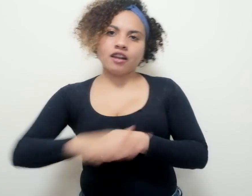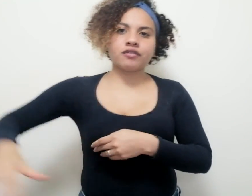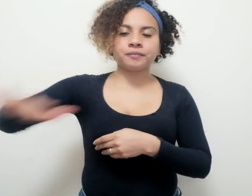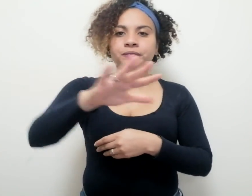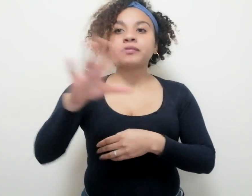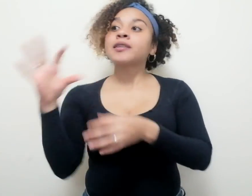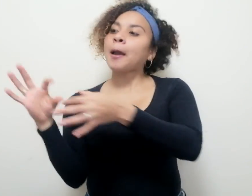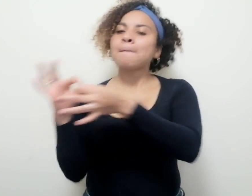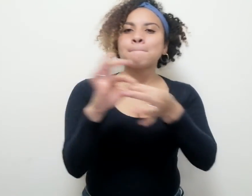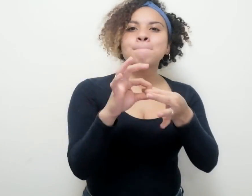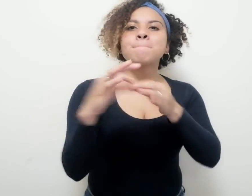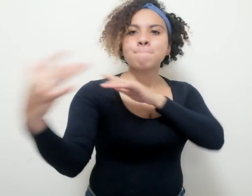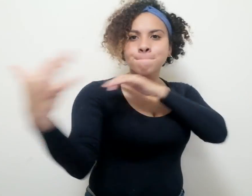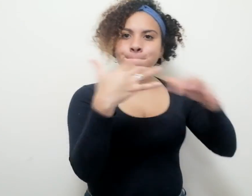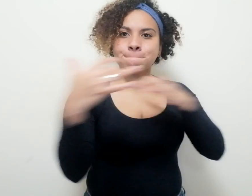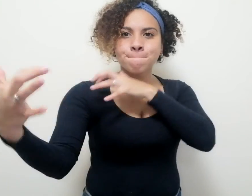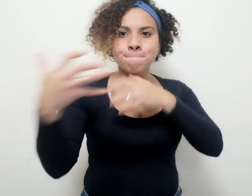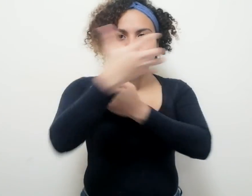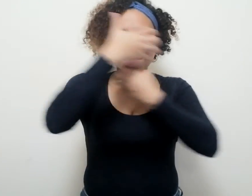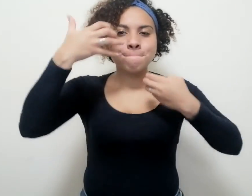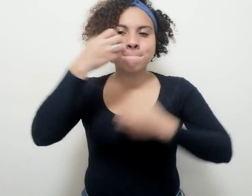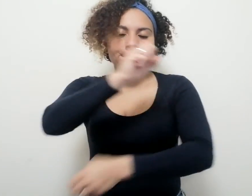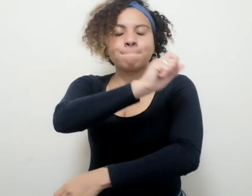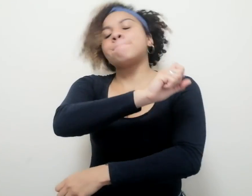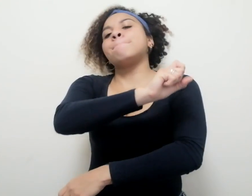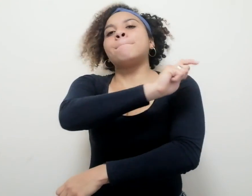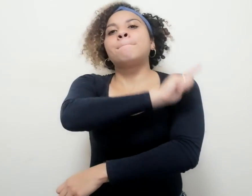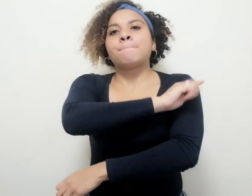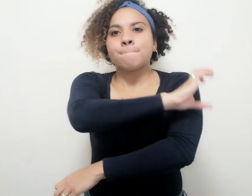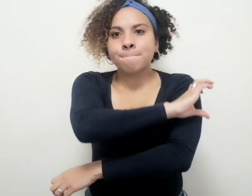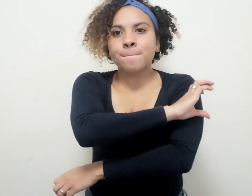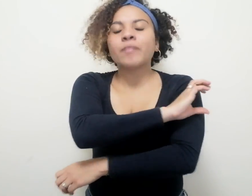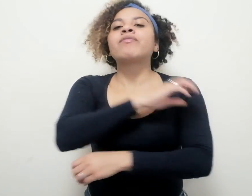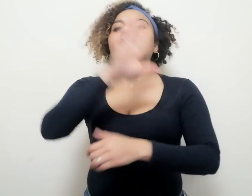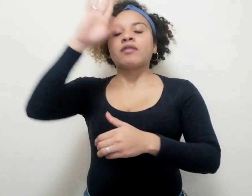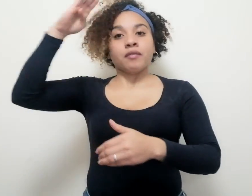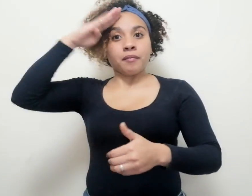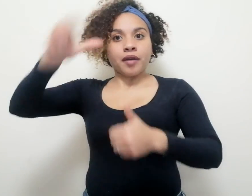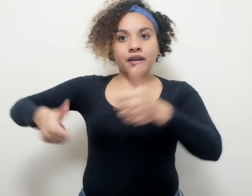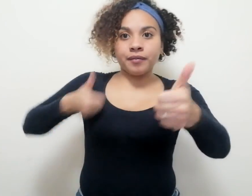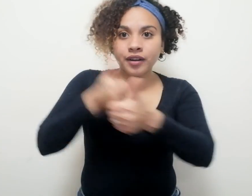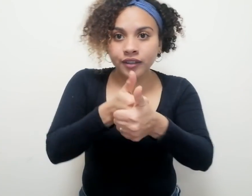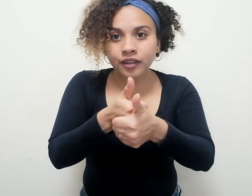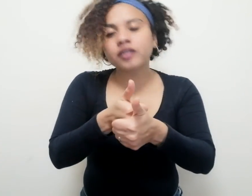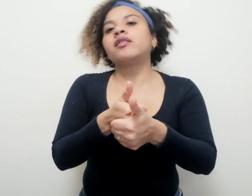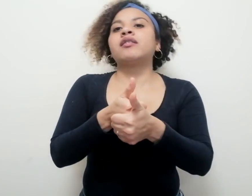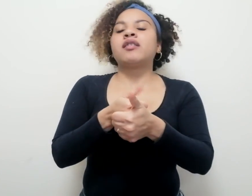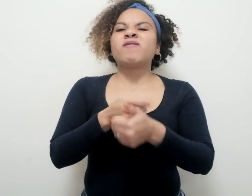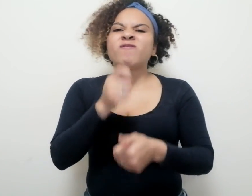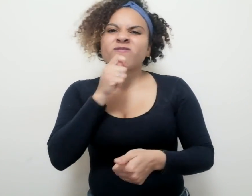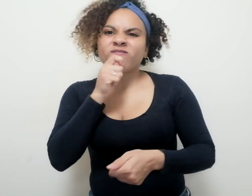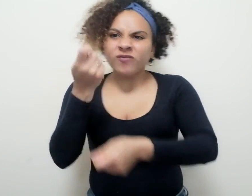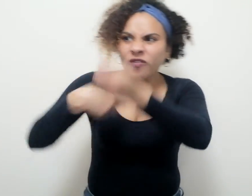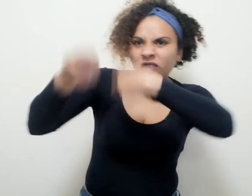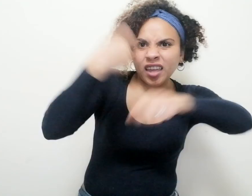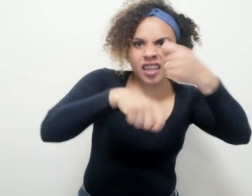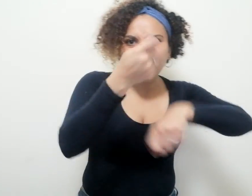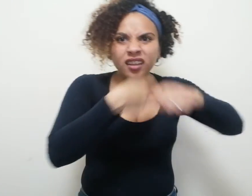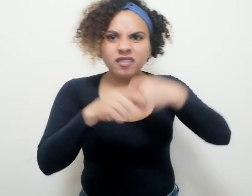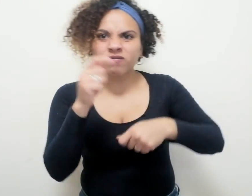asociada al conflicto armado con las guerrillas, el paramilitarismo, el narcotráfico,